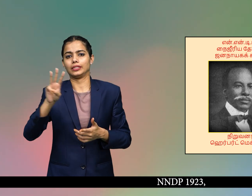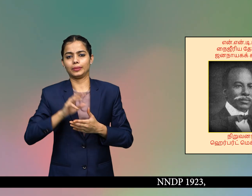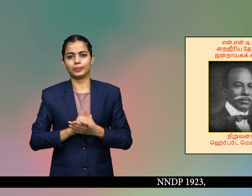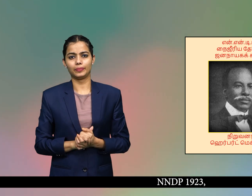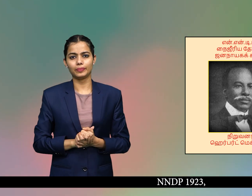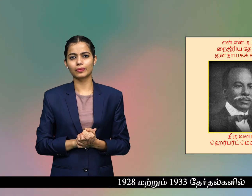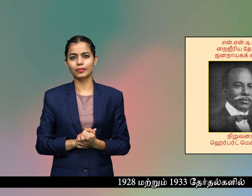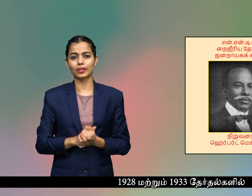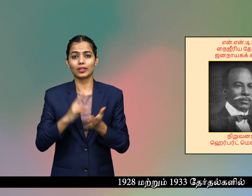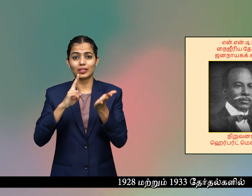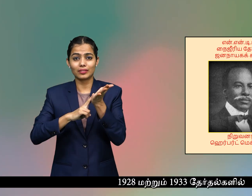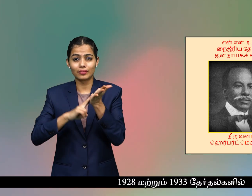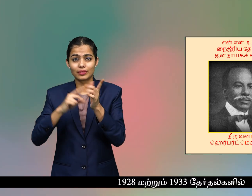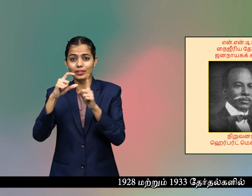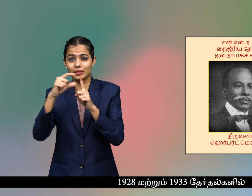1923,